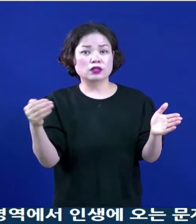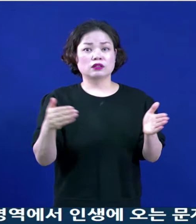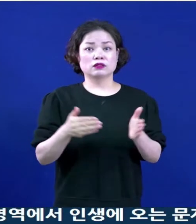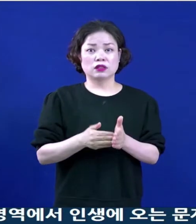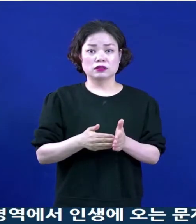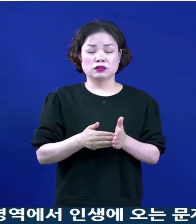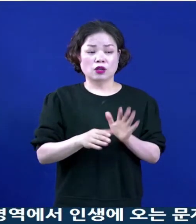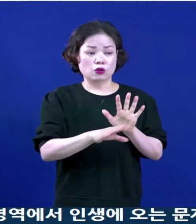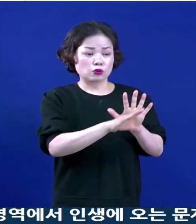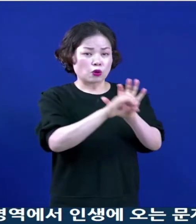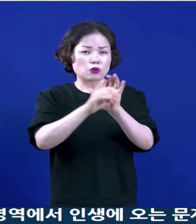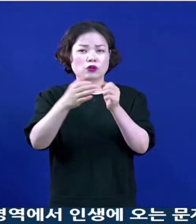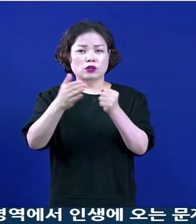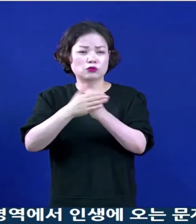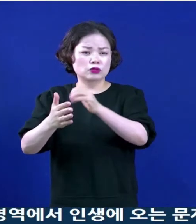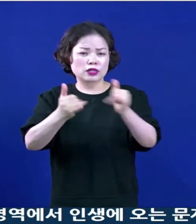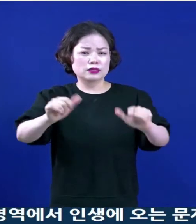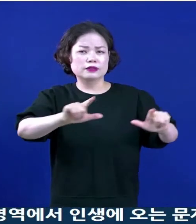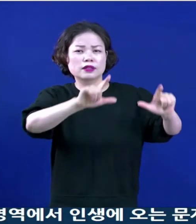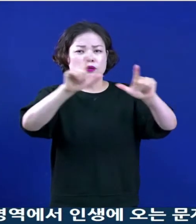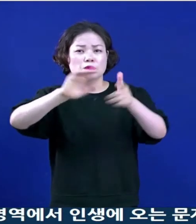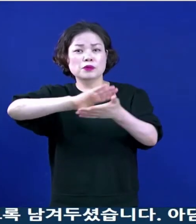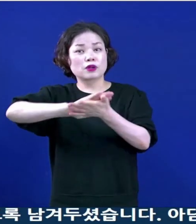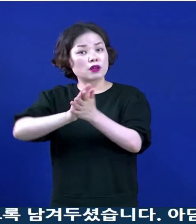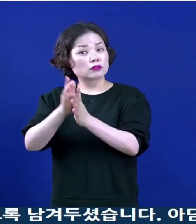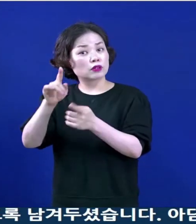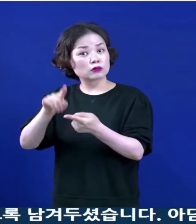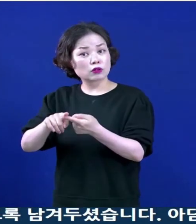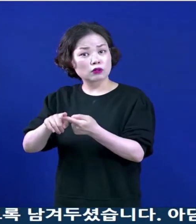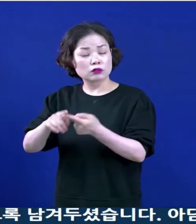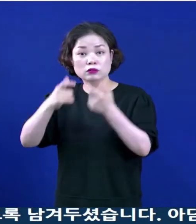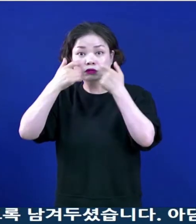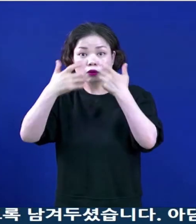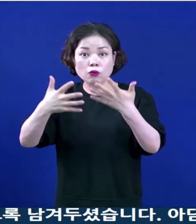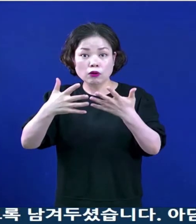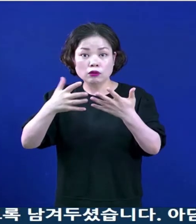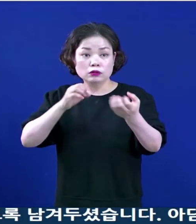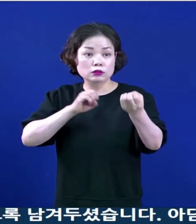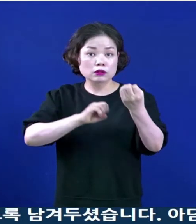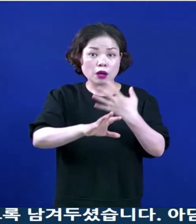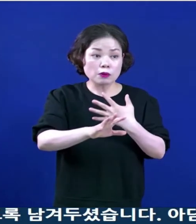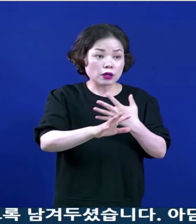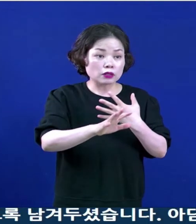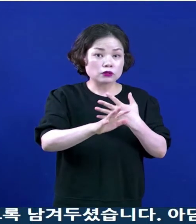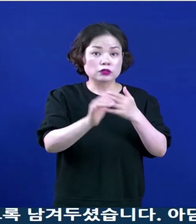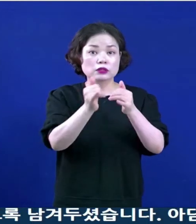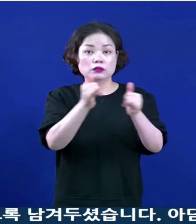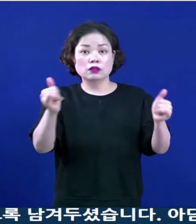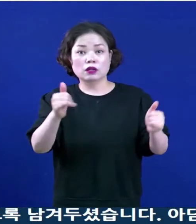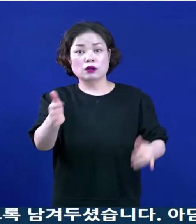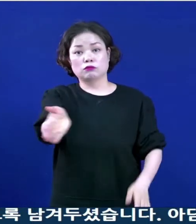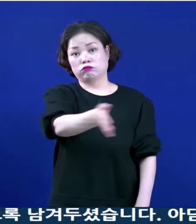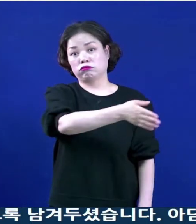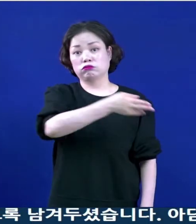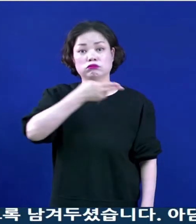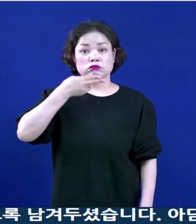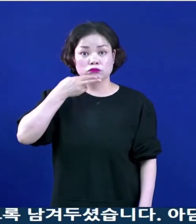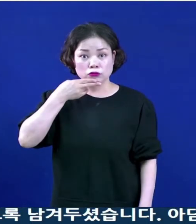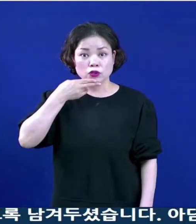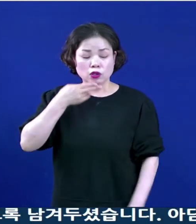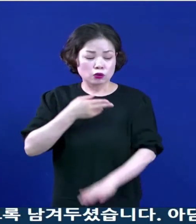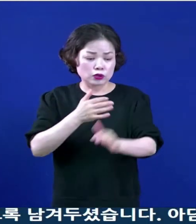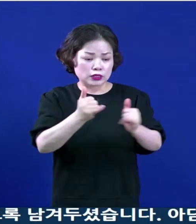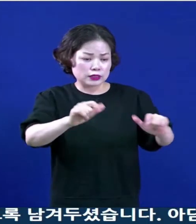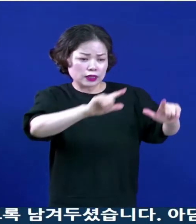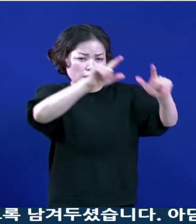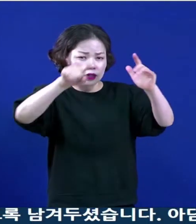끝날지, 코로나로 말미암아 우리 인생이 어떻게 변화될지에 대해서 명확하게 답을 줄 수 있는 사람은 없습니다. 여러분, 우리